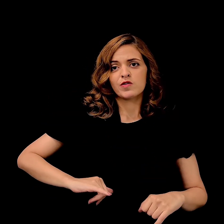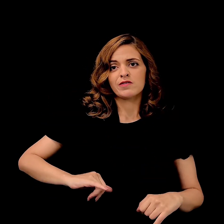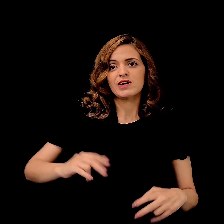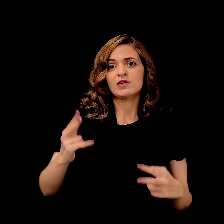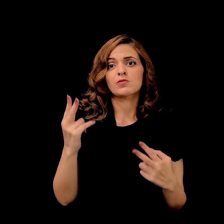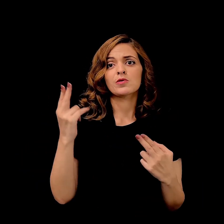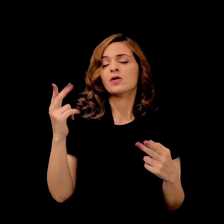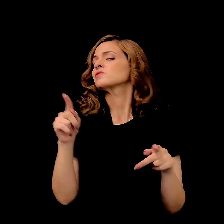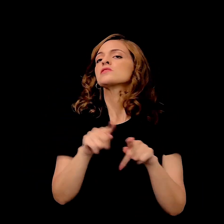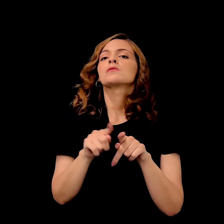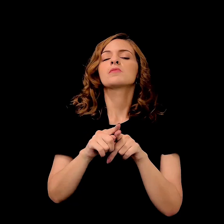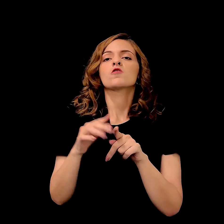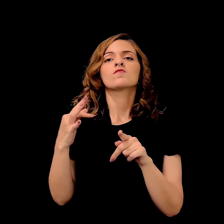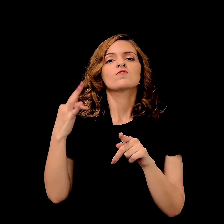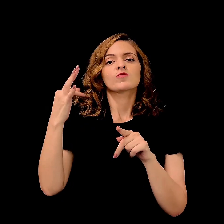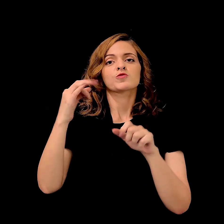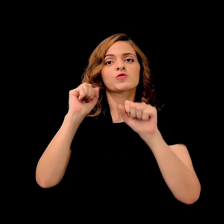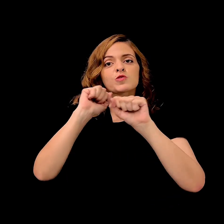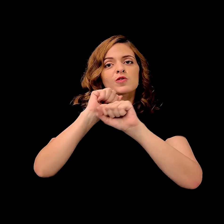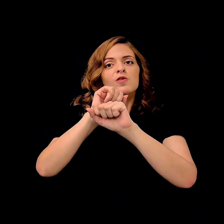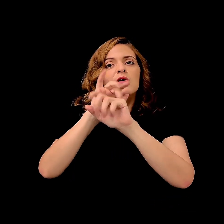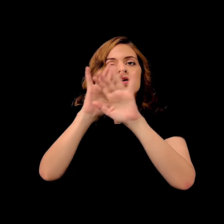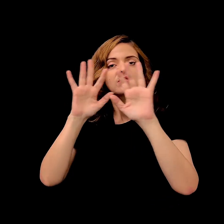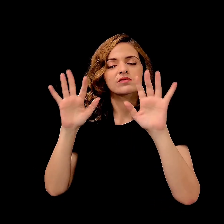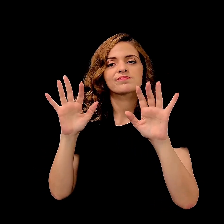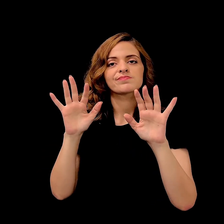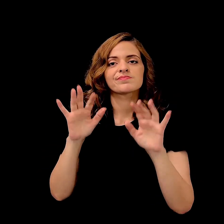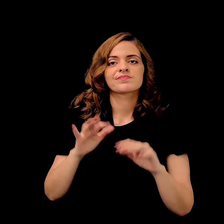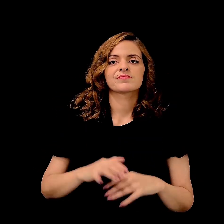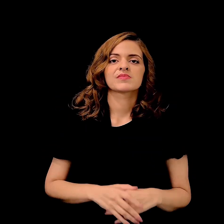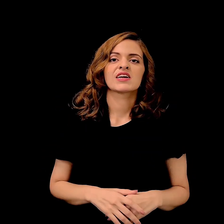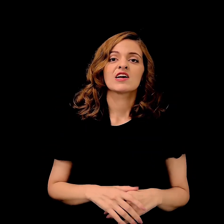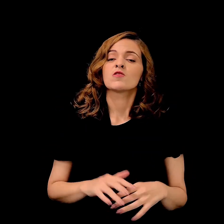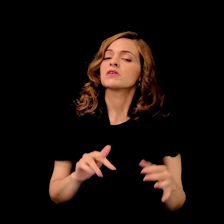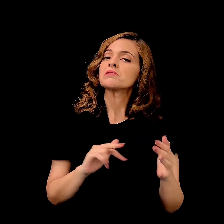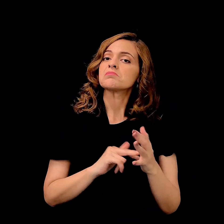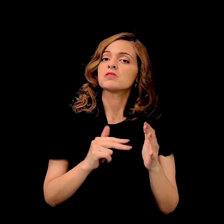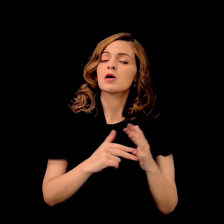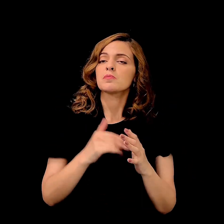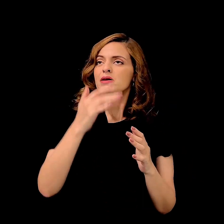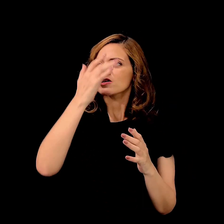glorificados. Quer dizer, quem está em